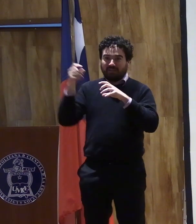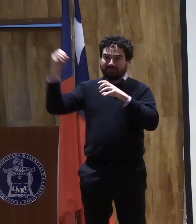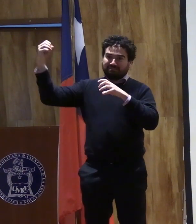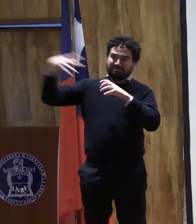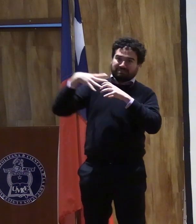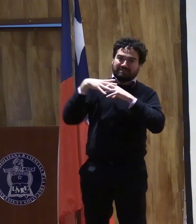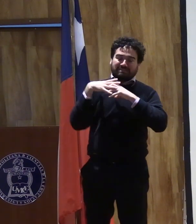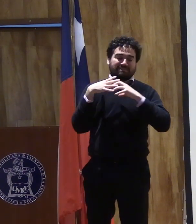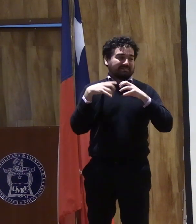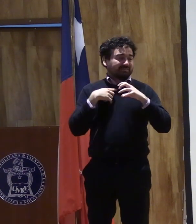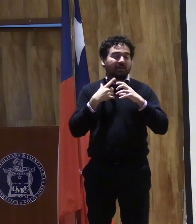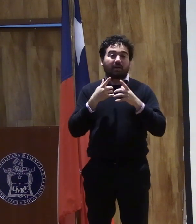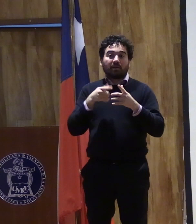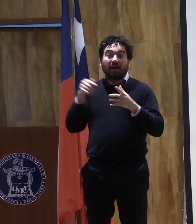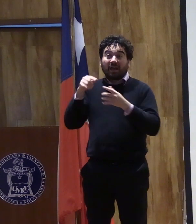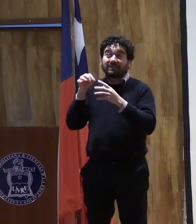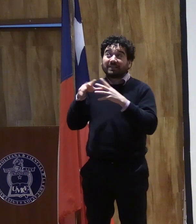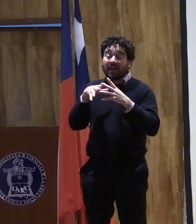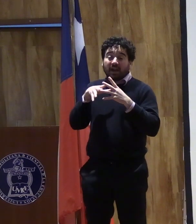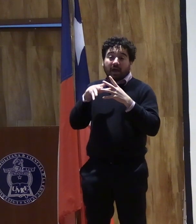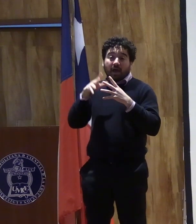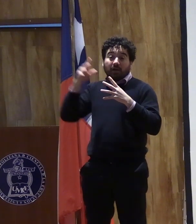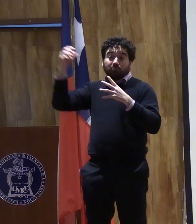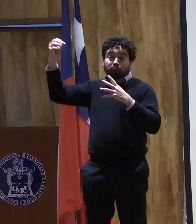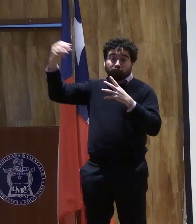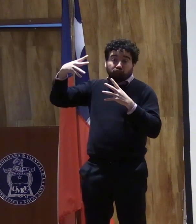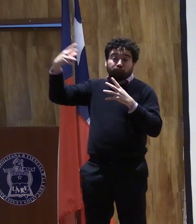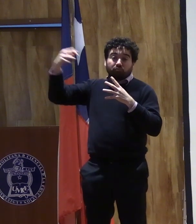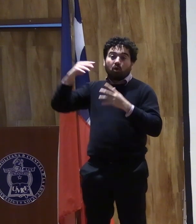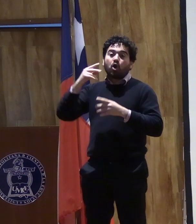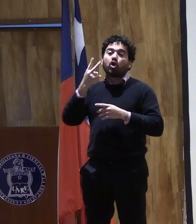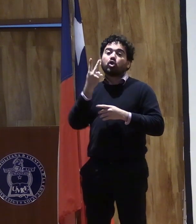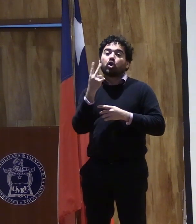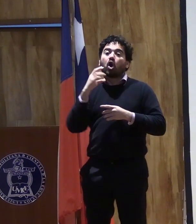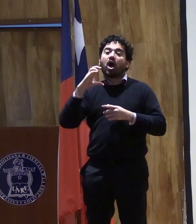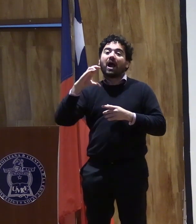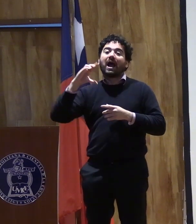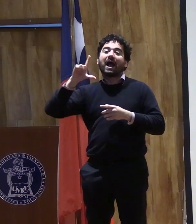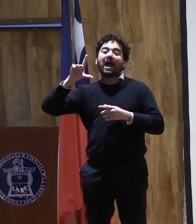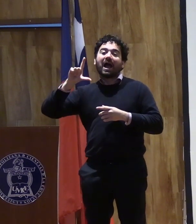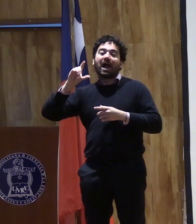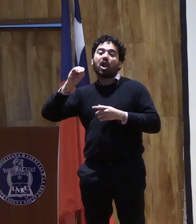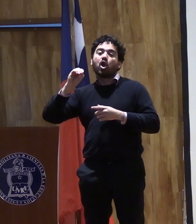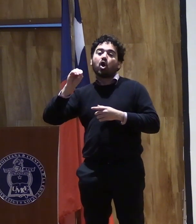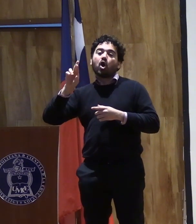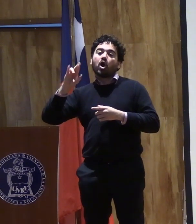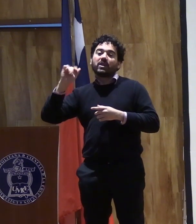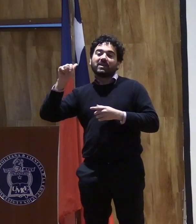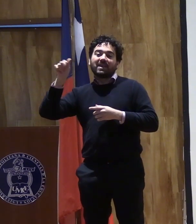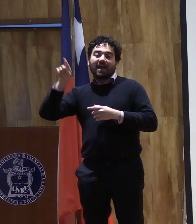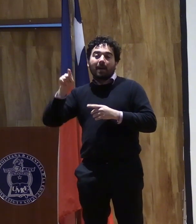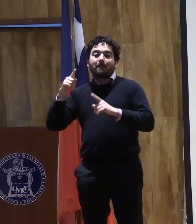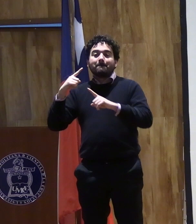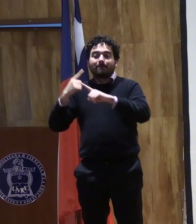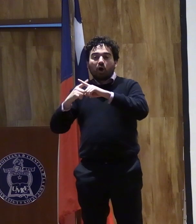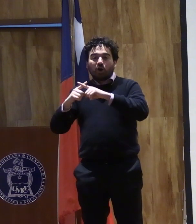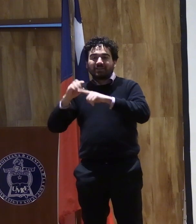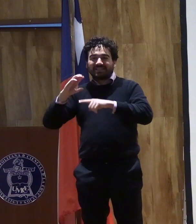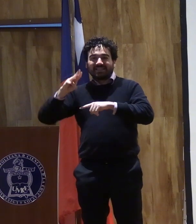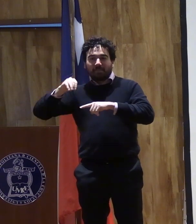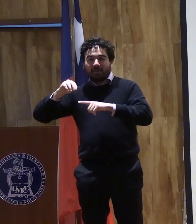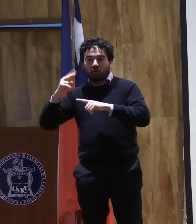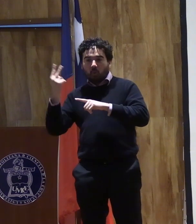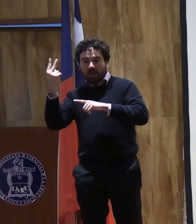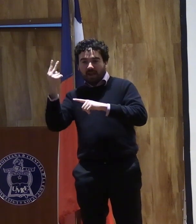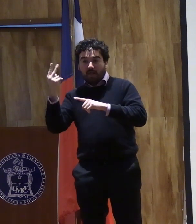a mí me la enseñaban en el INBA, 2 calorías por centímetro cuadrado por minuto. Y cada